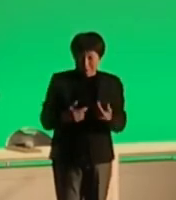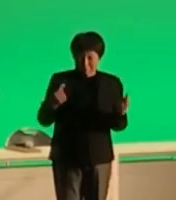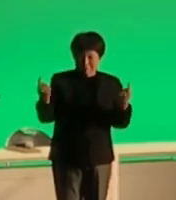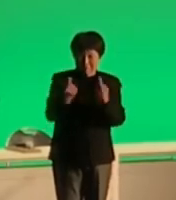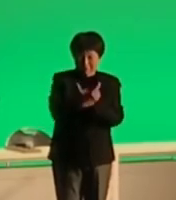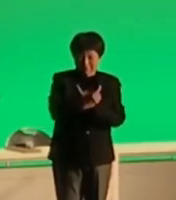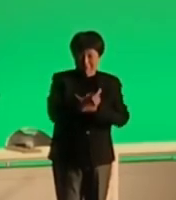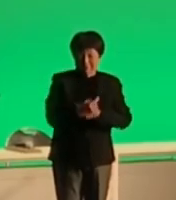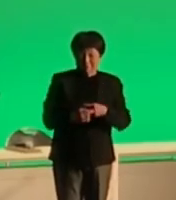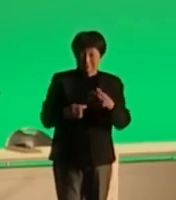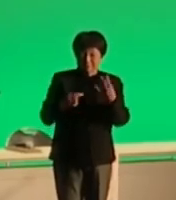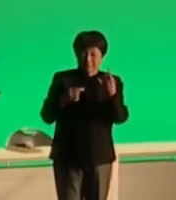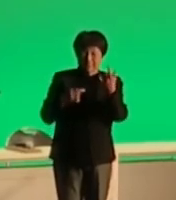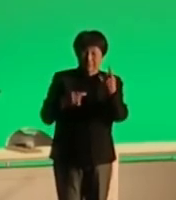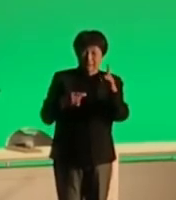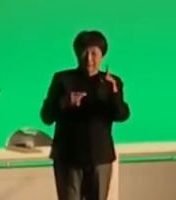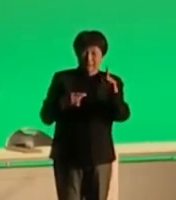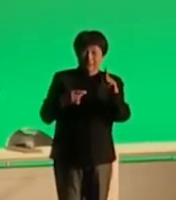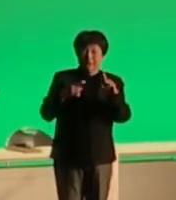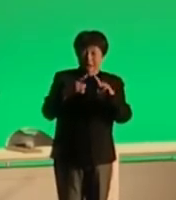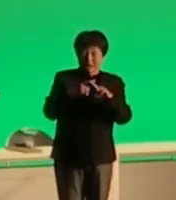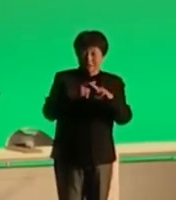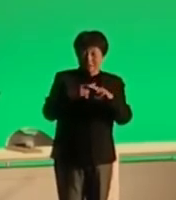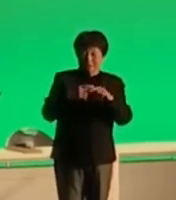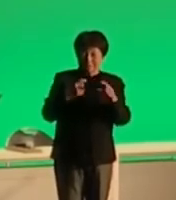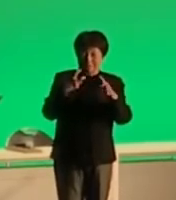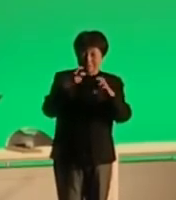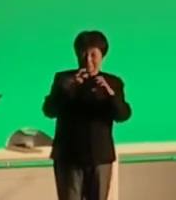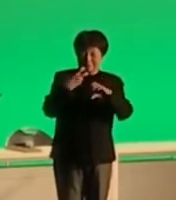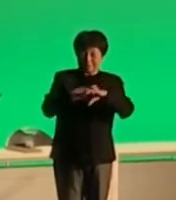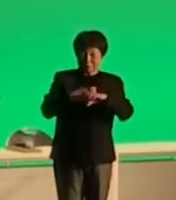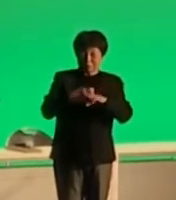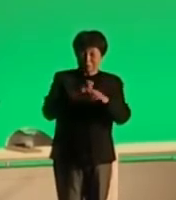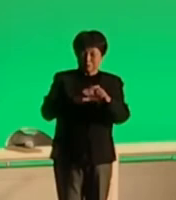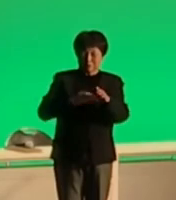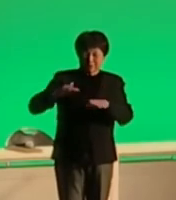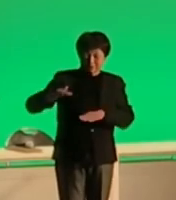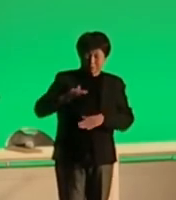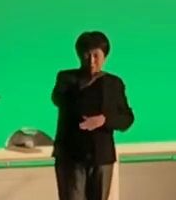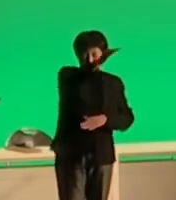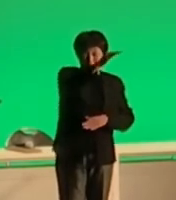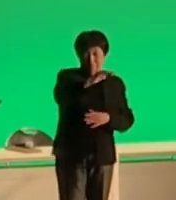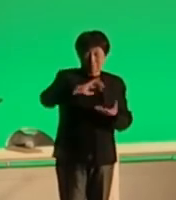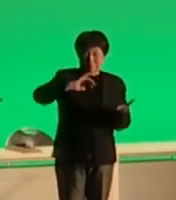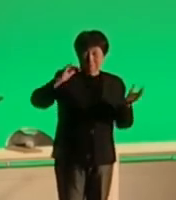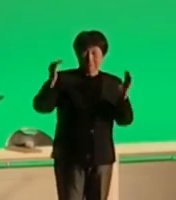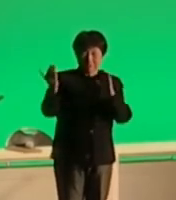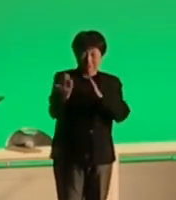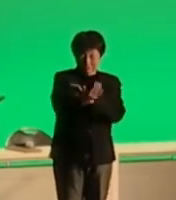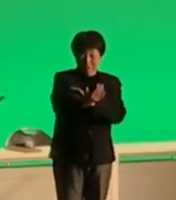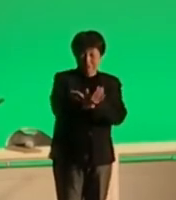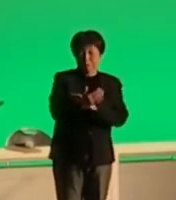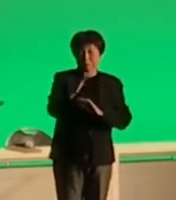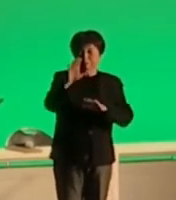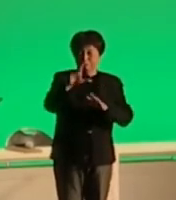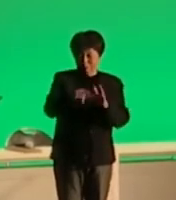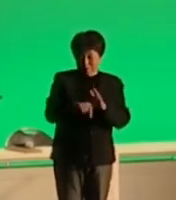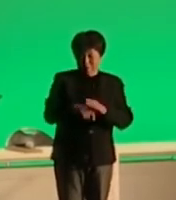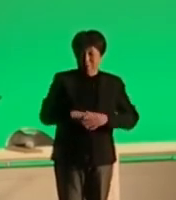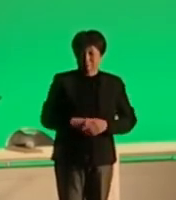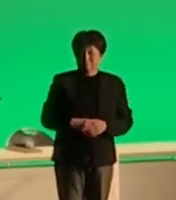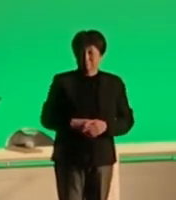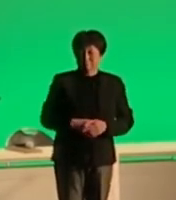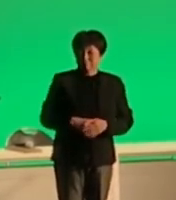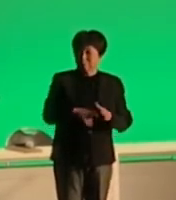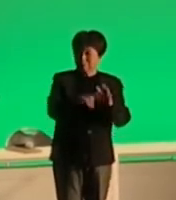から AI を中心とした技術革新の加速化など、本当にあの大きく社会が変わってきていますよね。